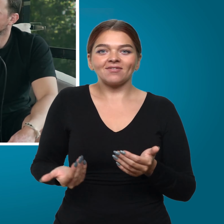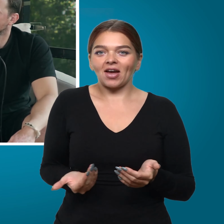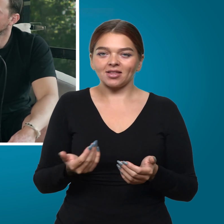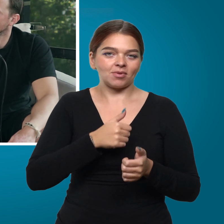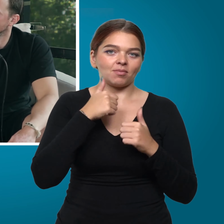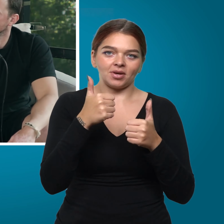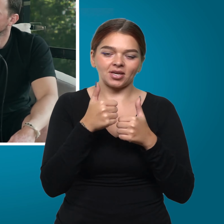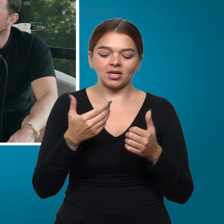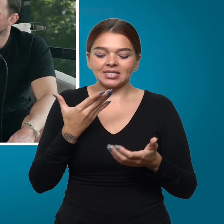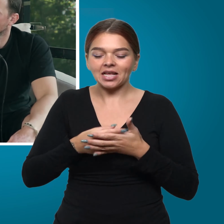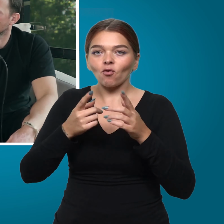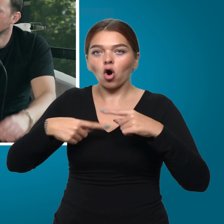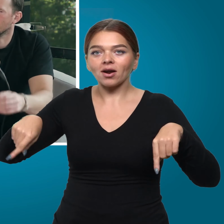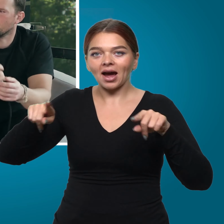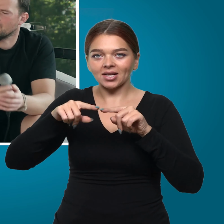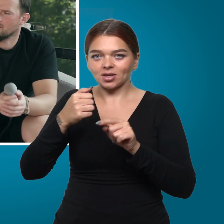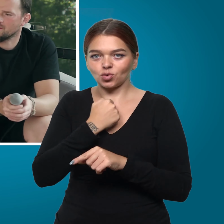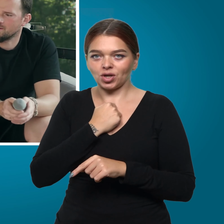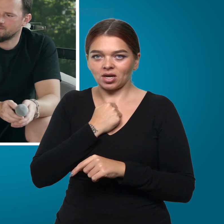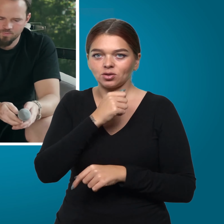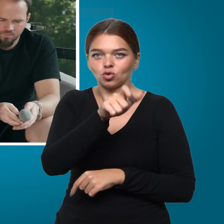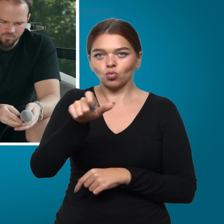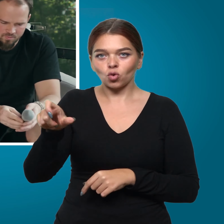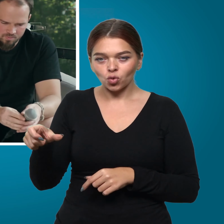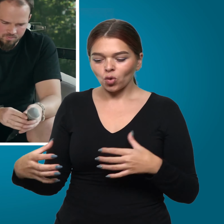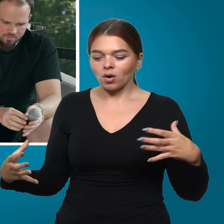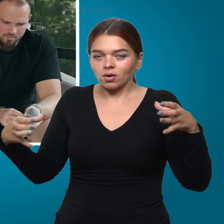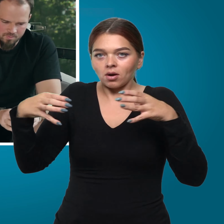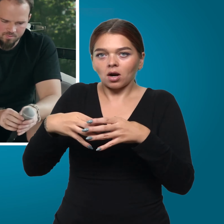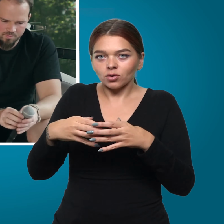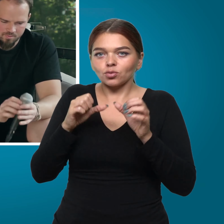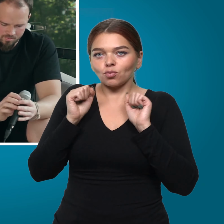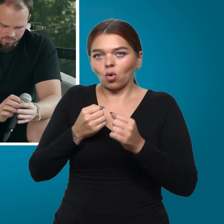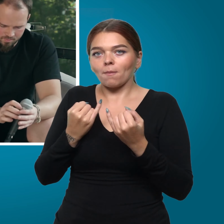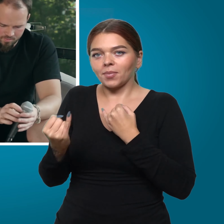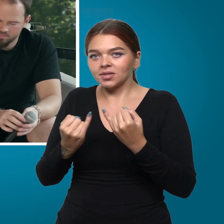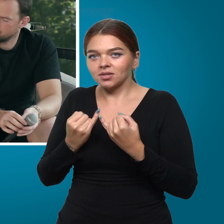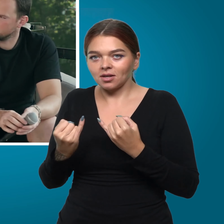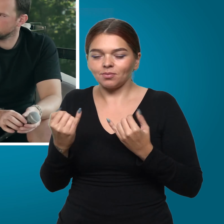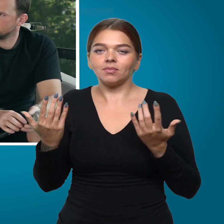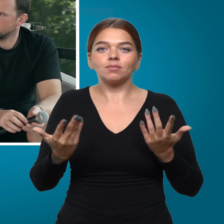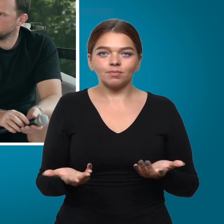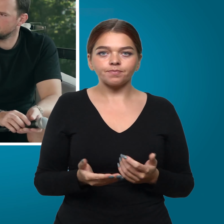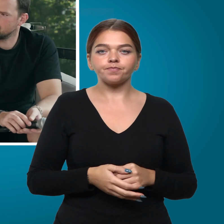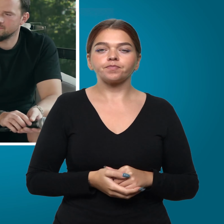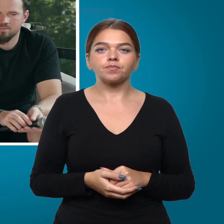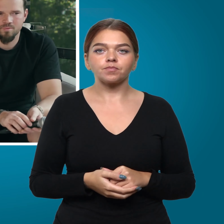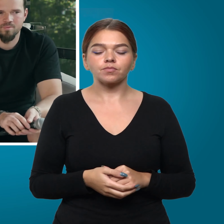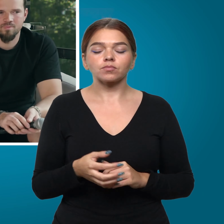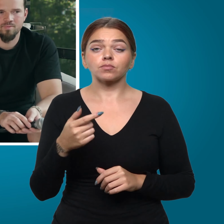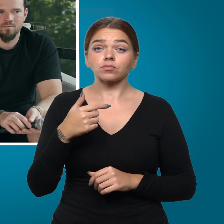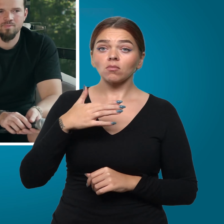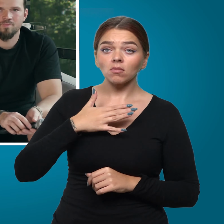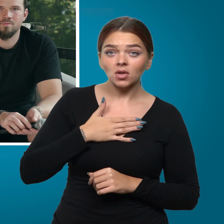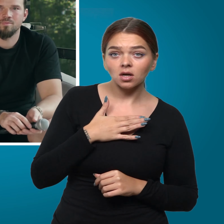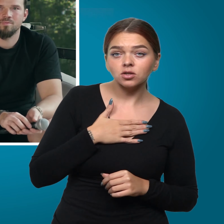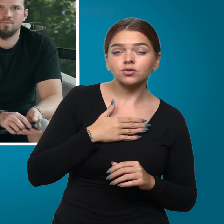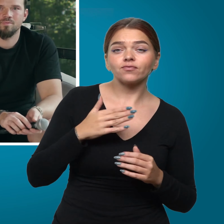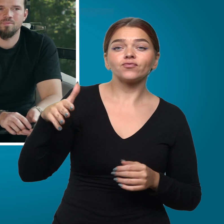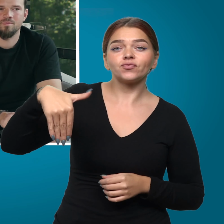Taip, tai aš apskritai visiems paaugliam labai linkėčiau išsiaiškinti, kokių žmonių jie